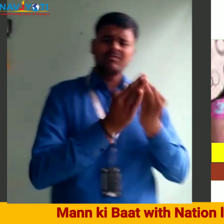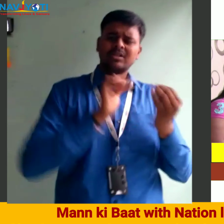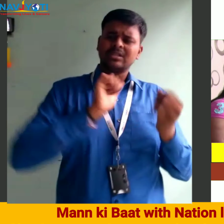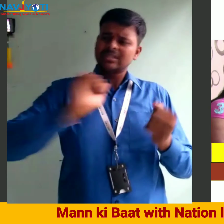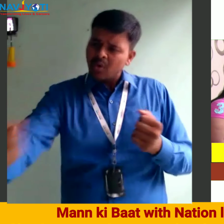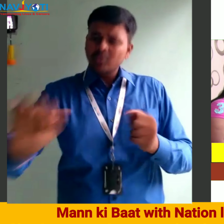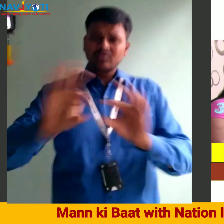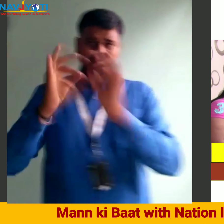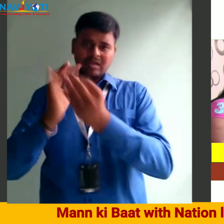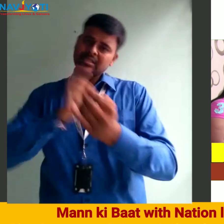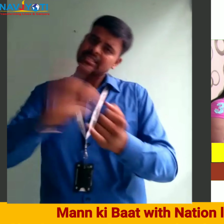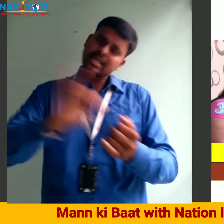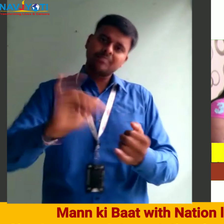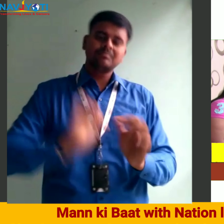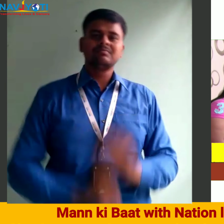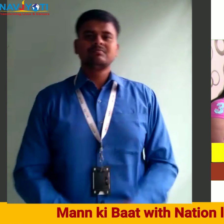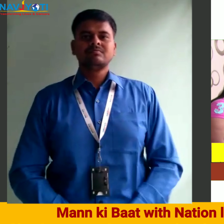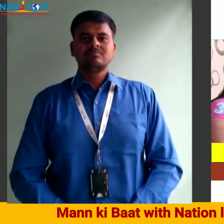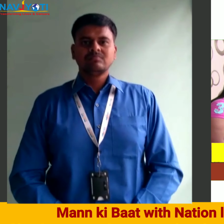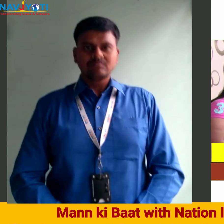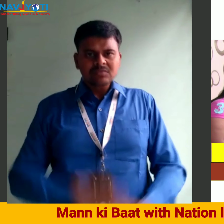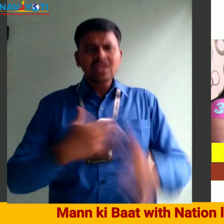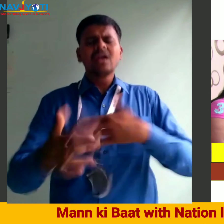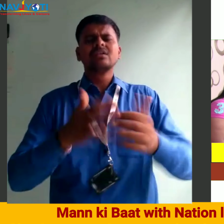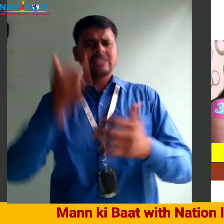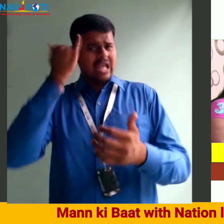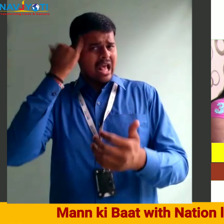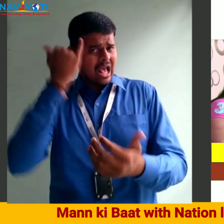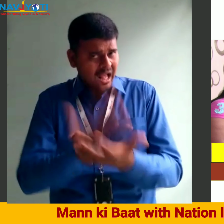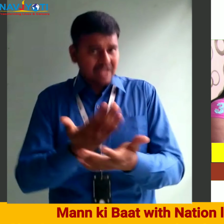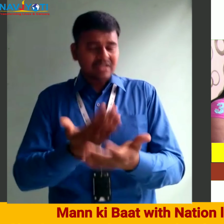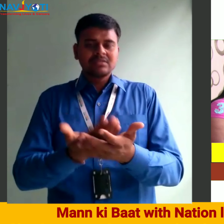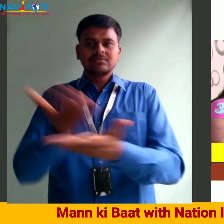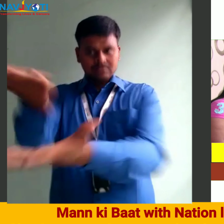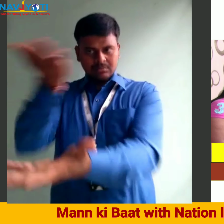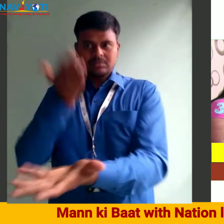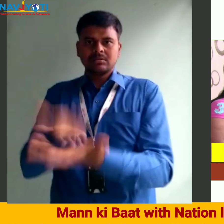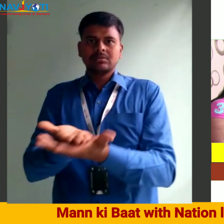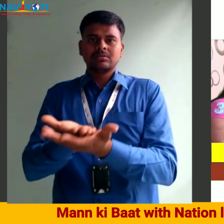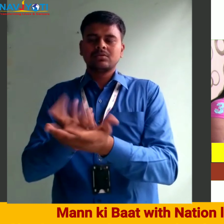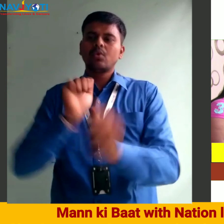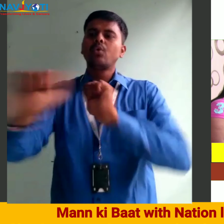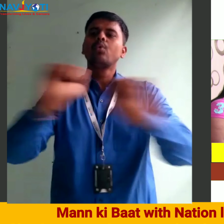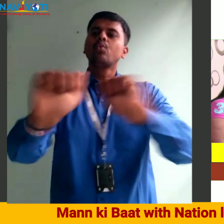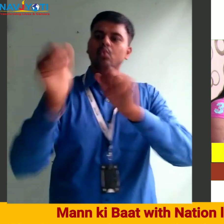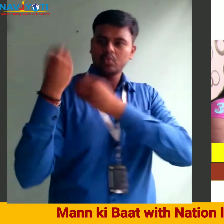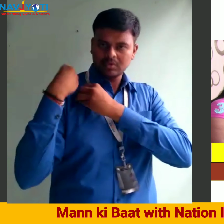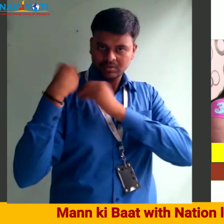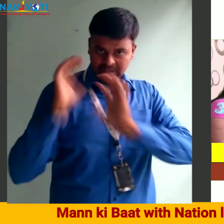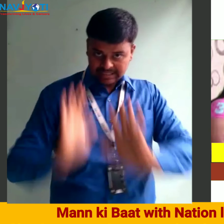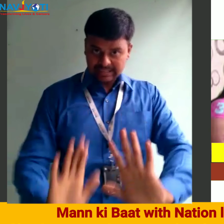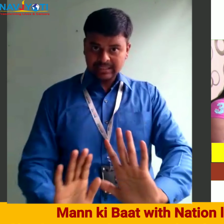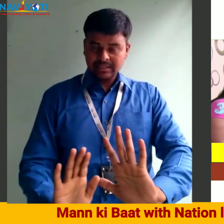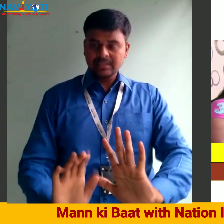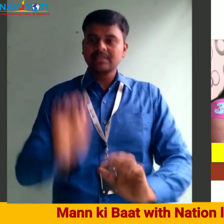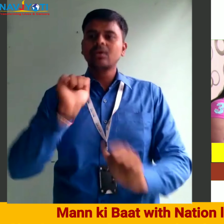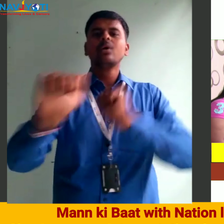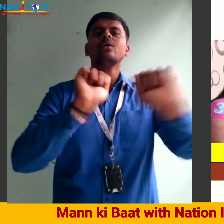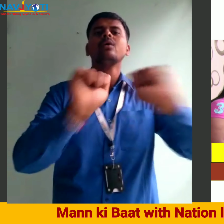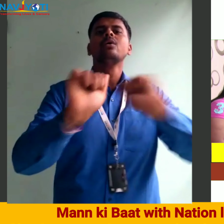होंगे, कोरोना जैसी वैश्विक महामारी को परास्त कर पाएंगे। मेरे प्यारे देशवासियों, इस